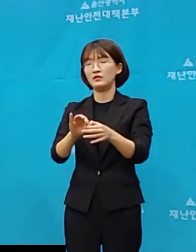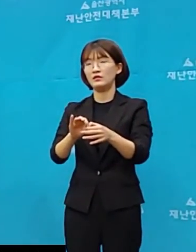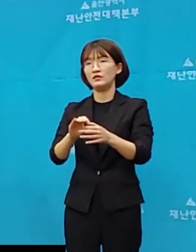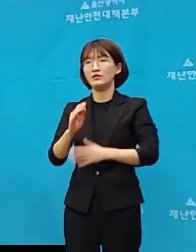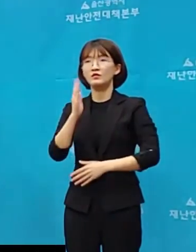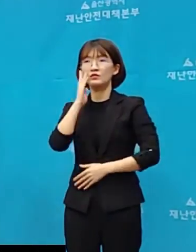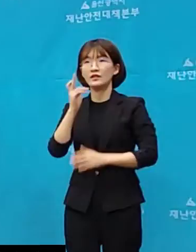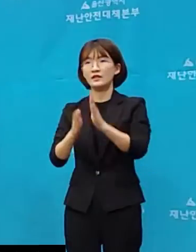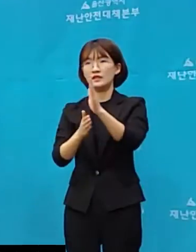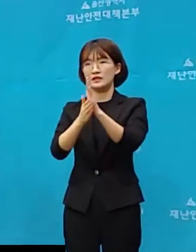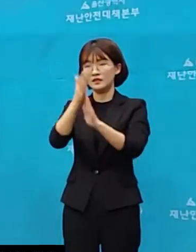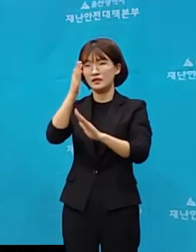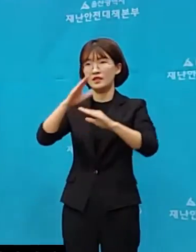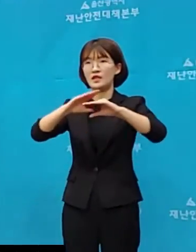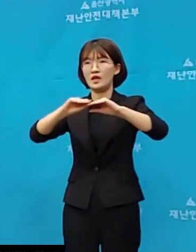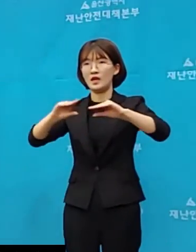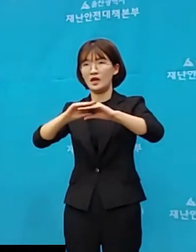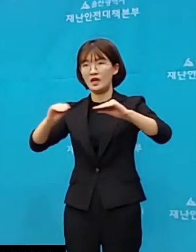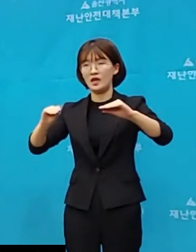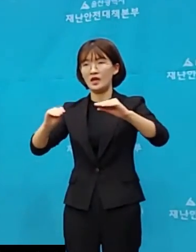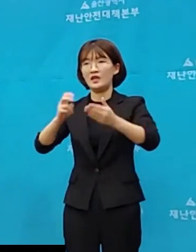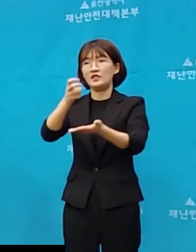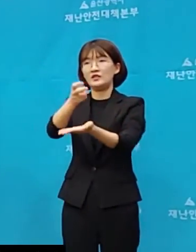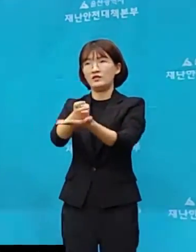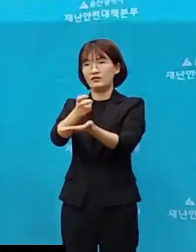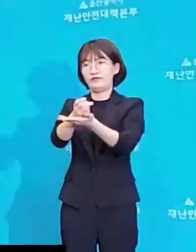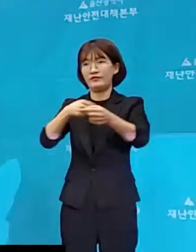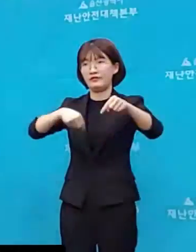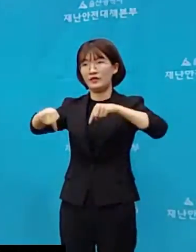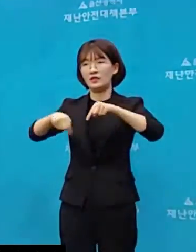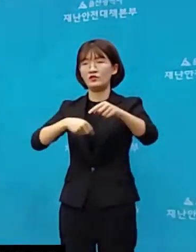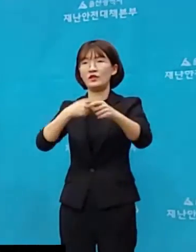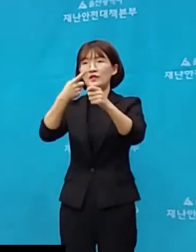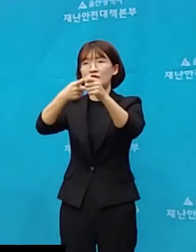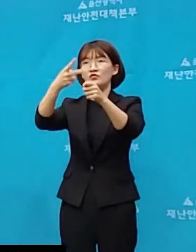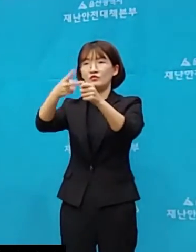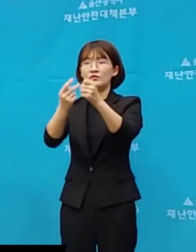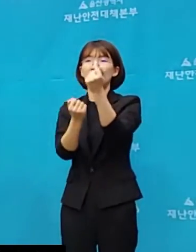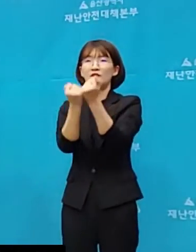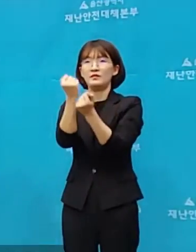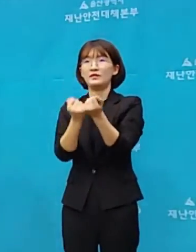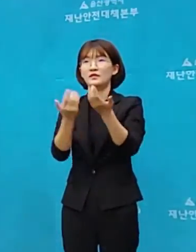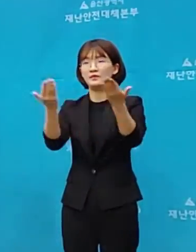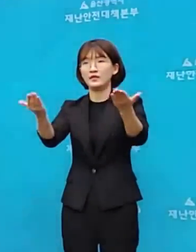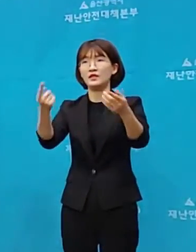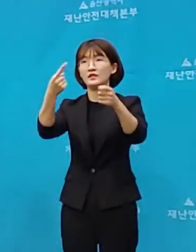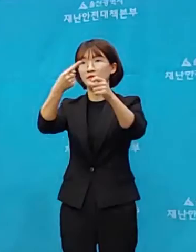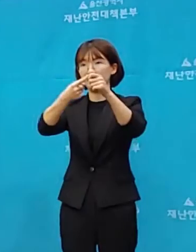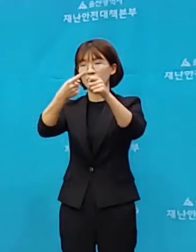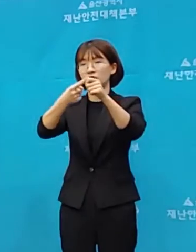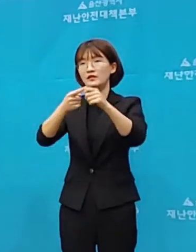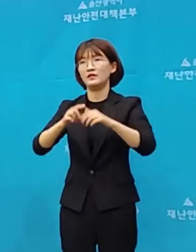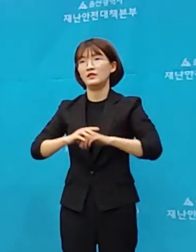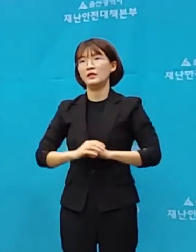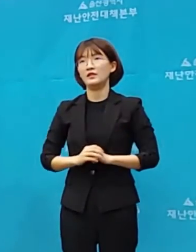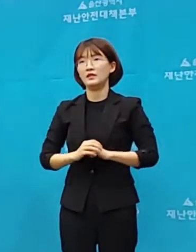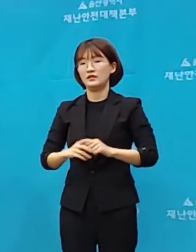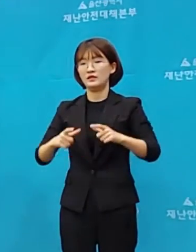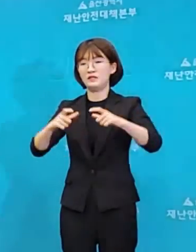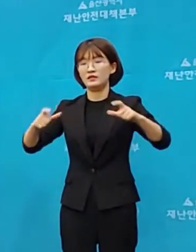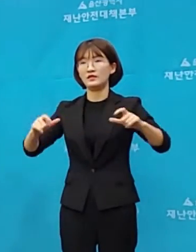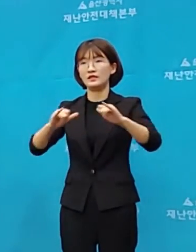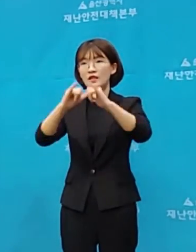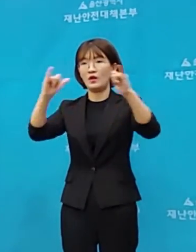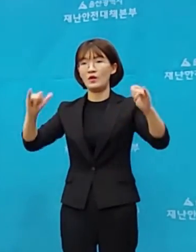시 대응 정책 두 가지에 대해 말씀을 드리겠습니다. 첫째,